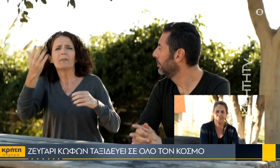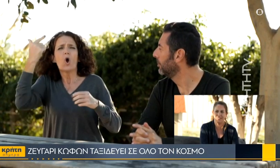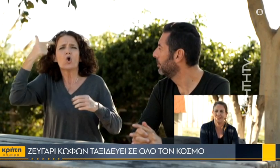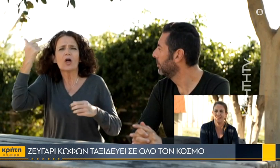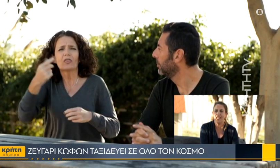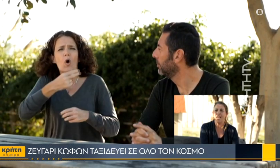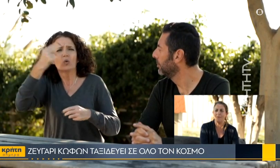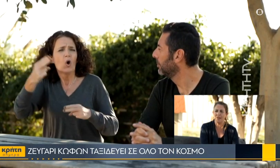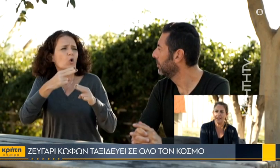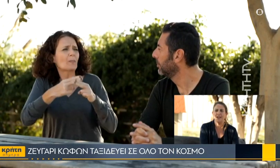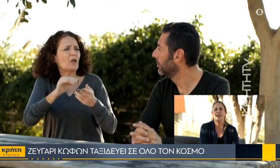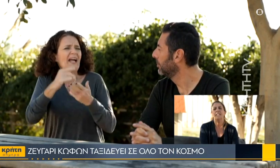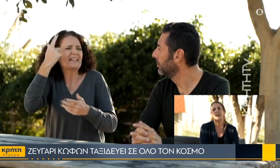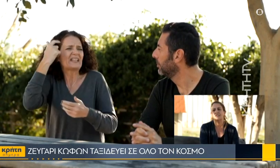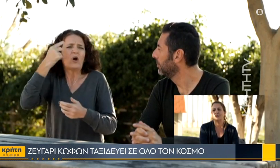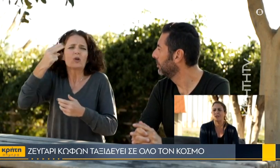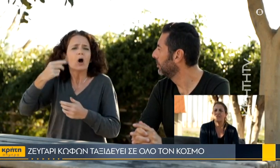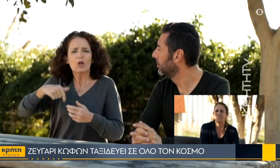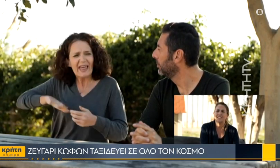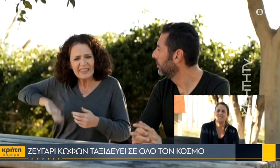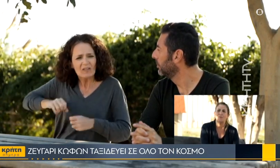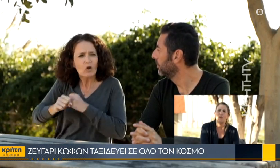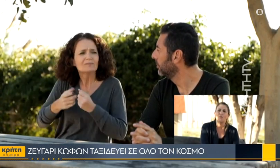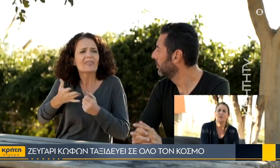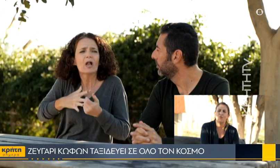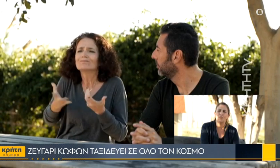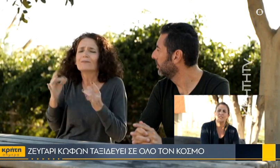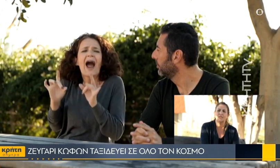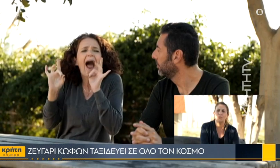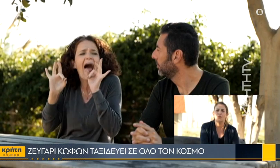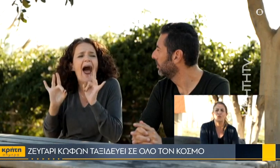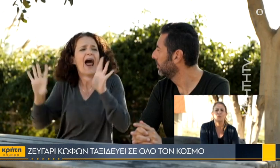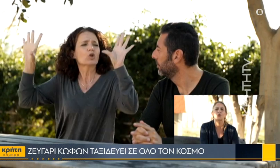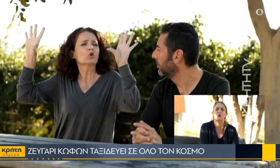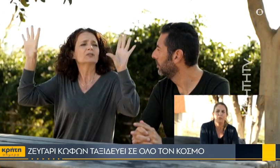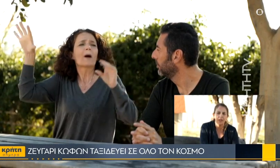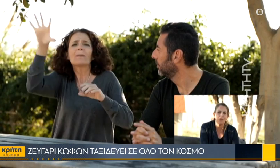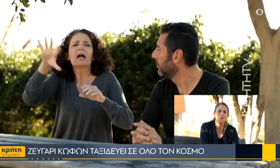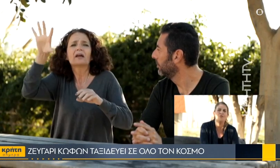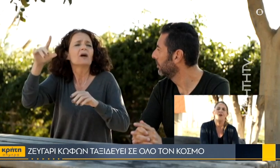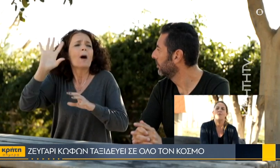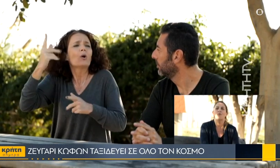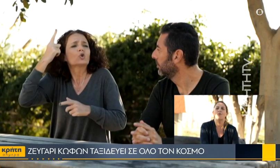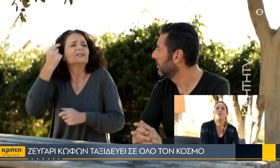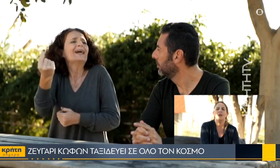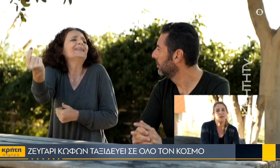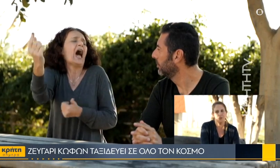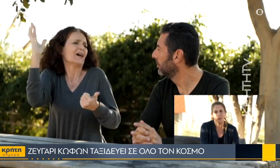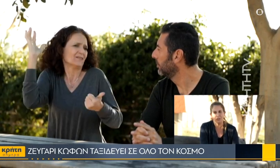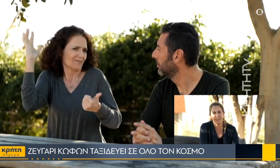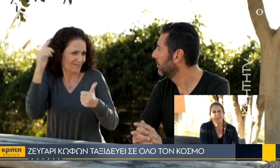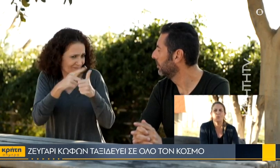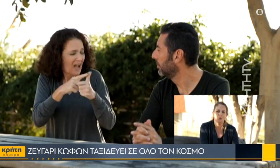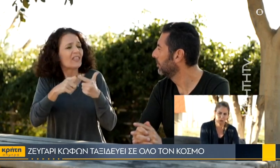ξεχωριστή εμπειρία. Εντάξει, το να βρίσκεσαι σε χώρες και σε πόλεις όπως το Λονδίνο, που είναι